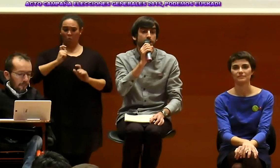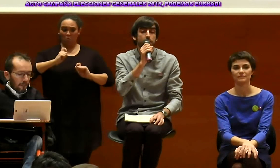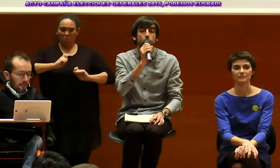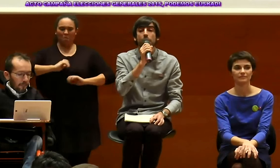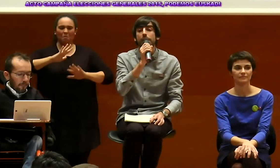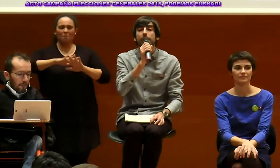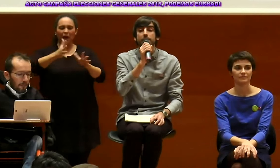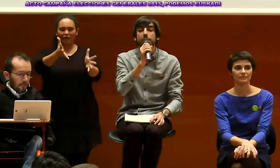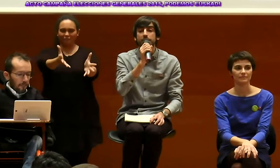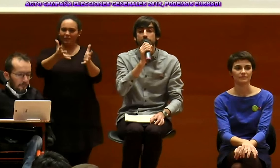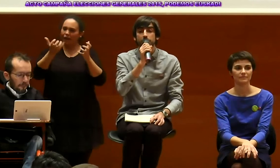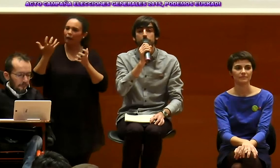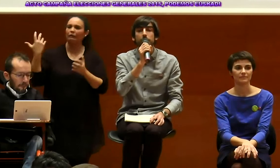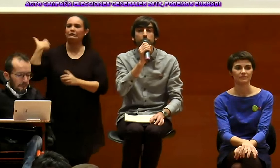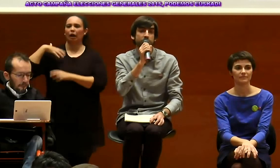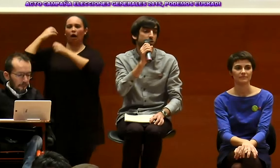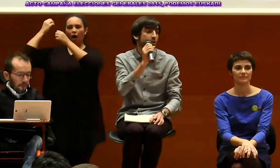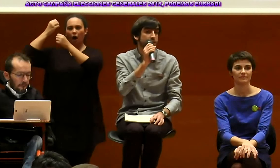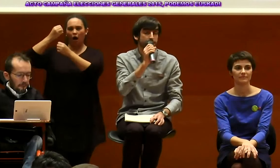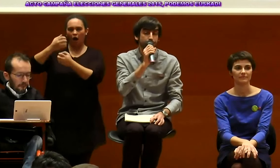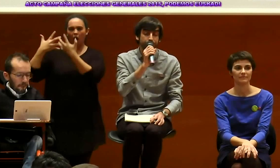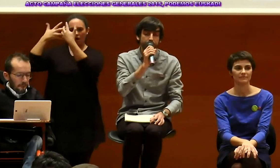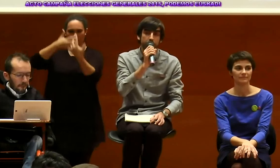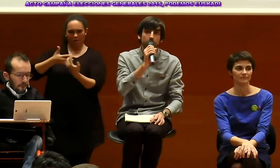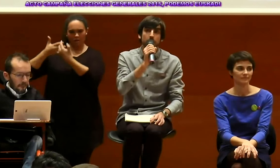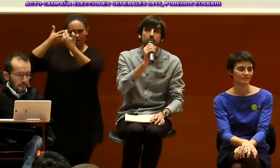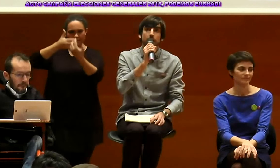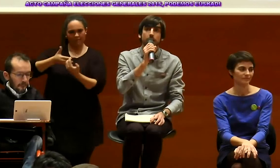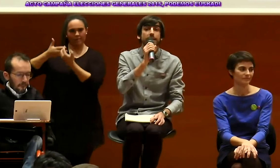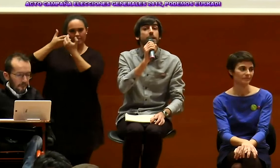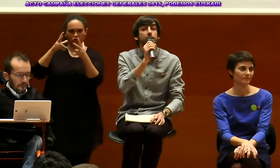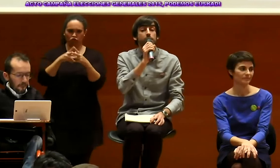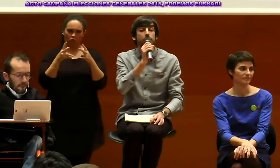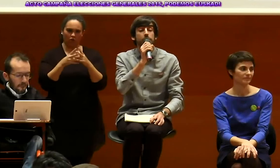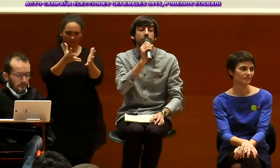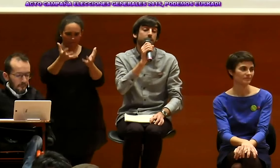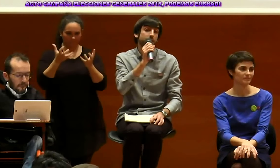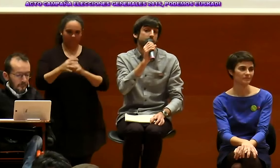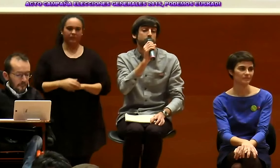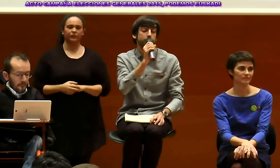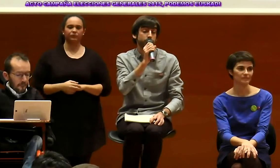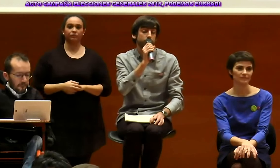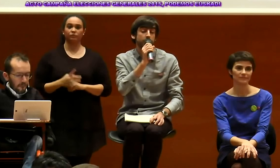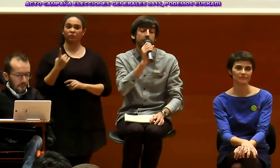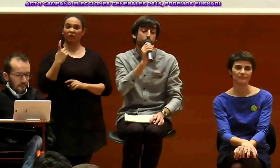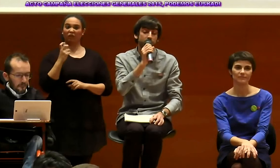ganar una década y media para nuestra sociedad. Quedan 15 días, quedan